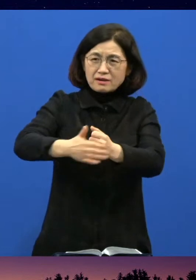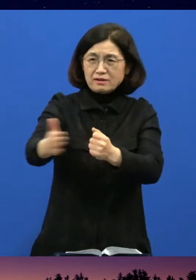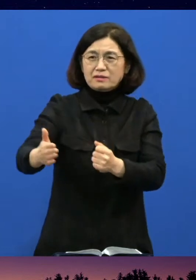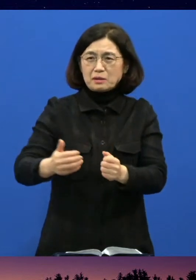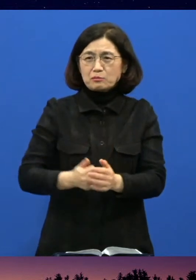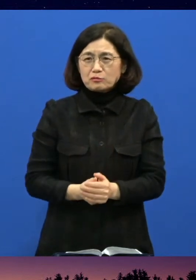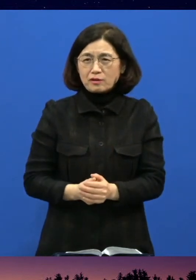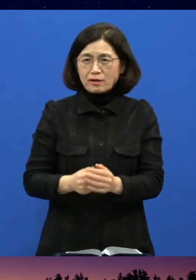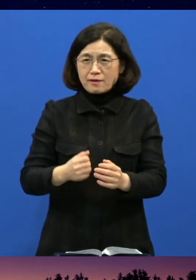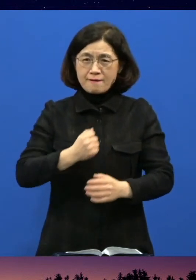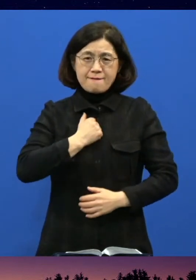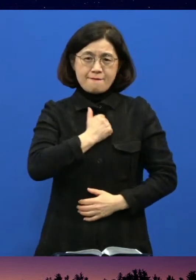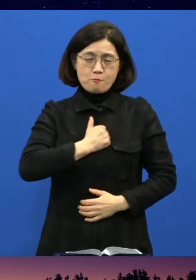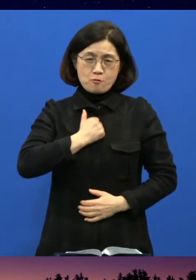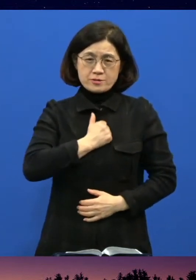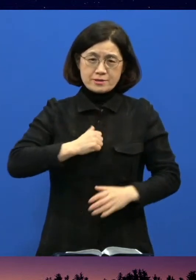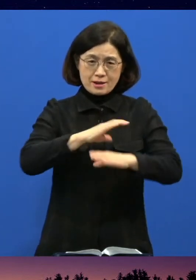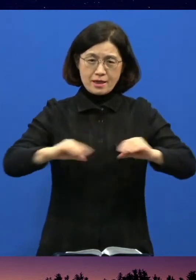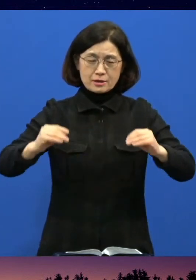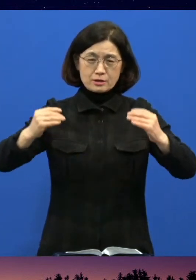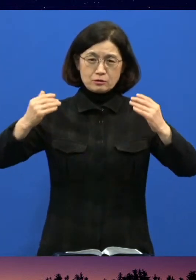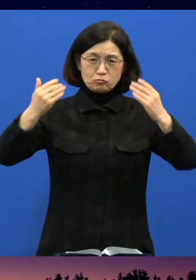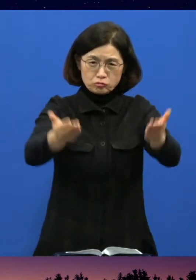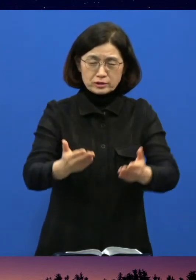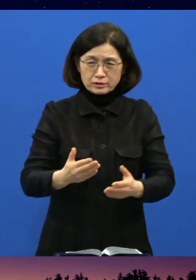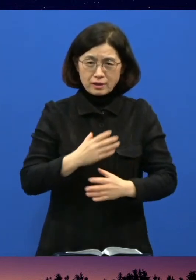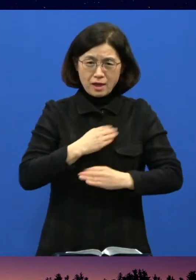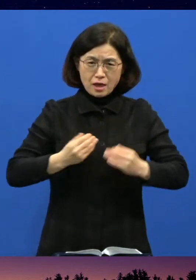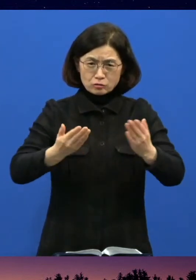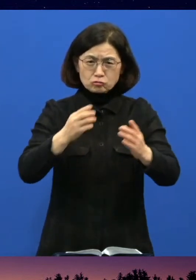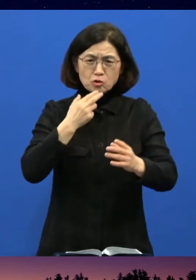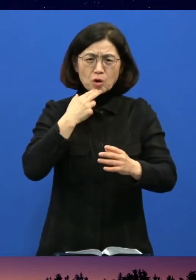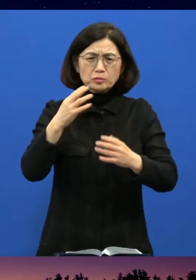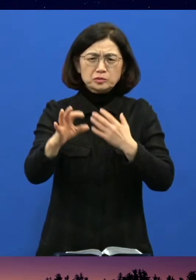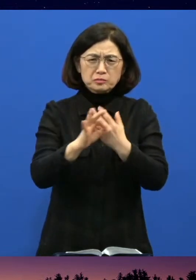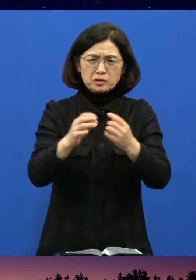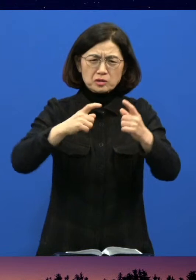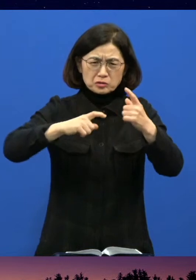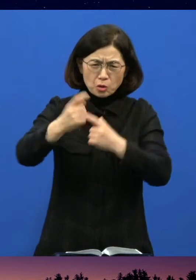내가 그 원한을 풀어주리라. 그렇지 않으면 늘 와서 나를 괴롭게 하리라 하였느니라.